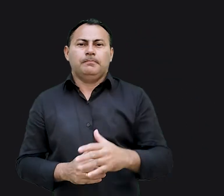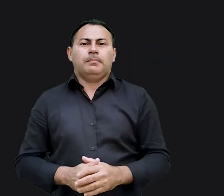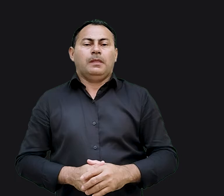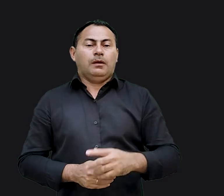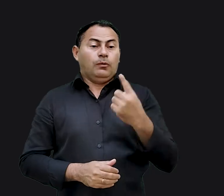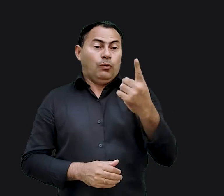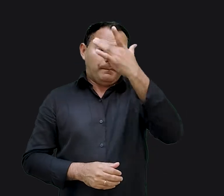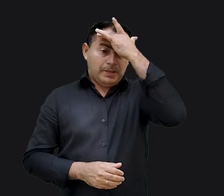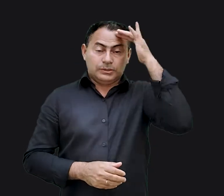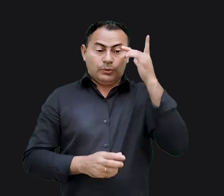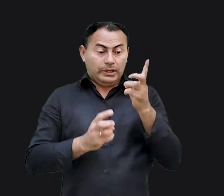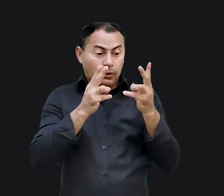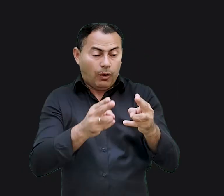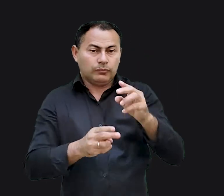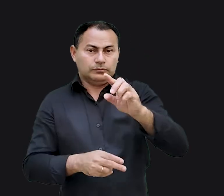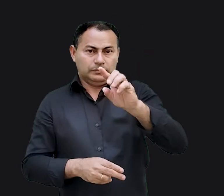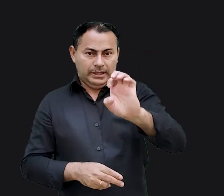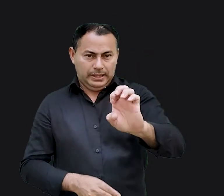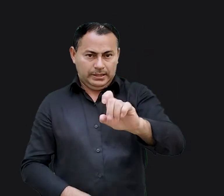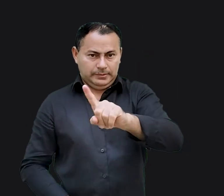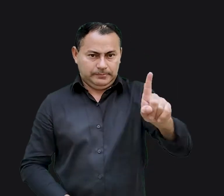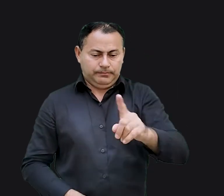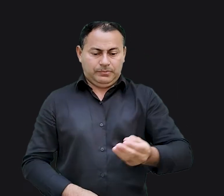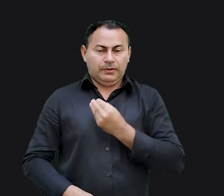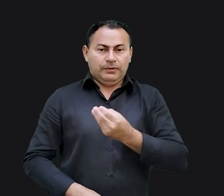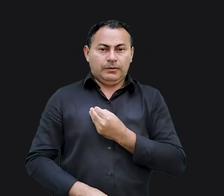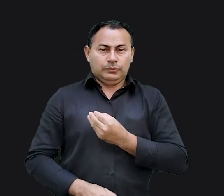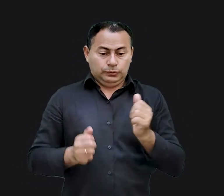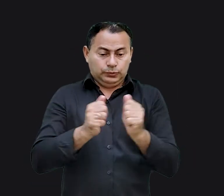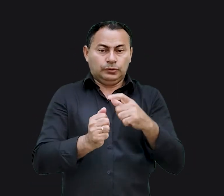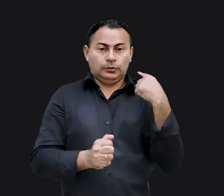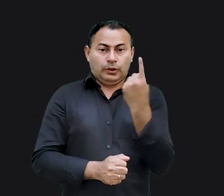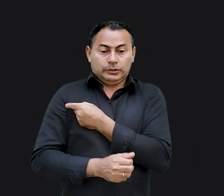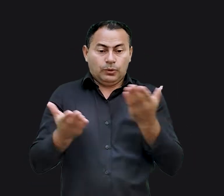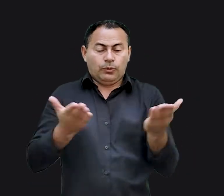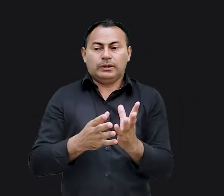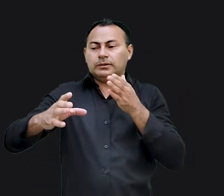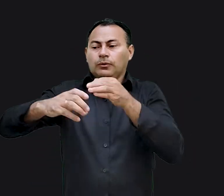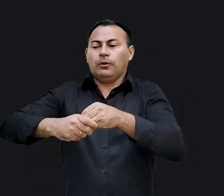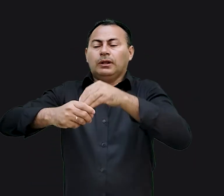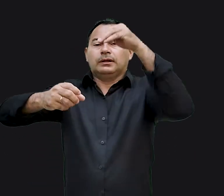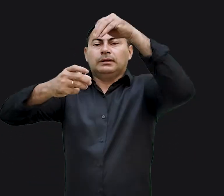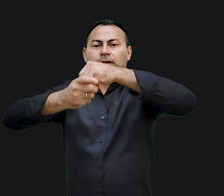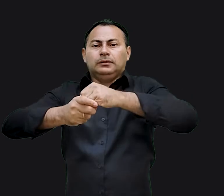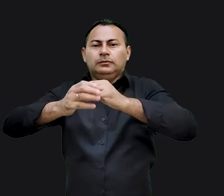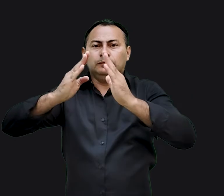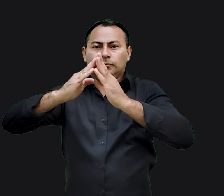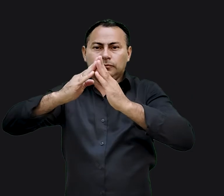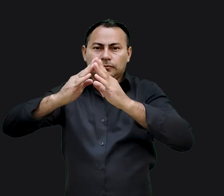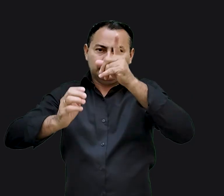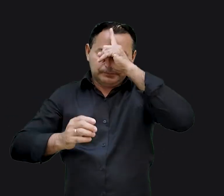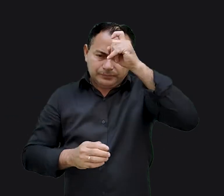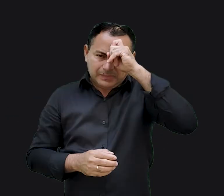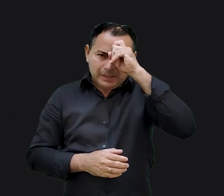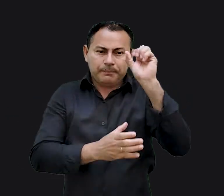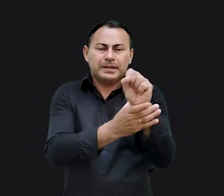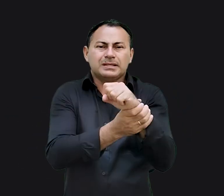profetas. Se um homem como Ezequiel vivesse entre nós hoje, seria internado em um hospital psiquiátrico.